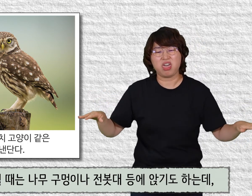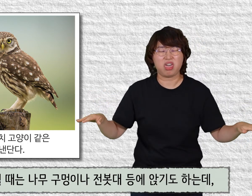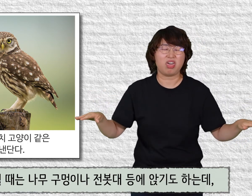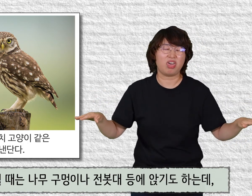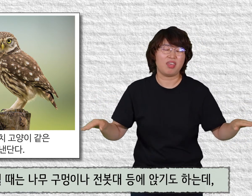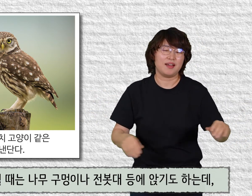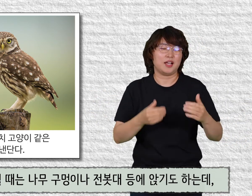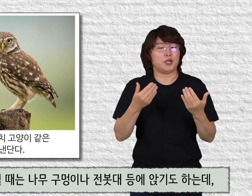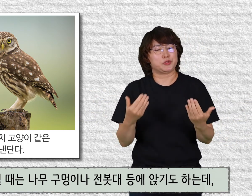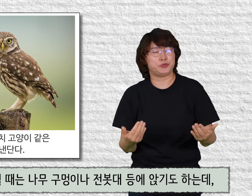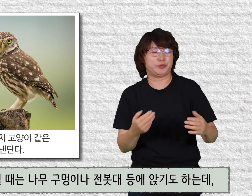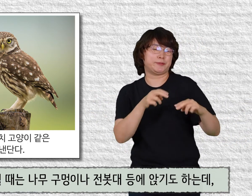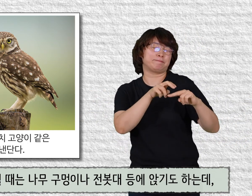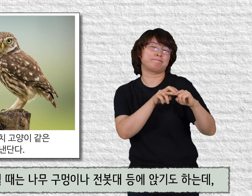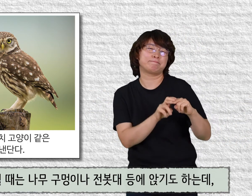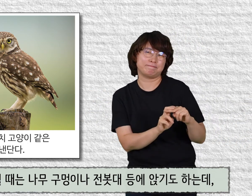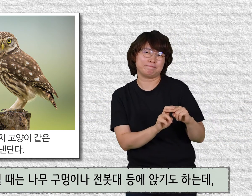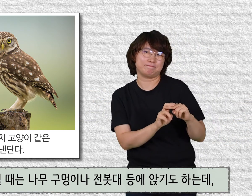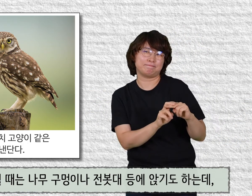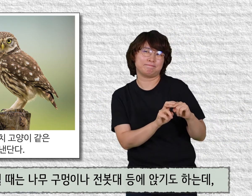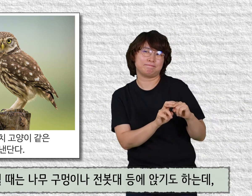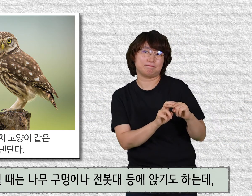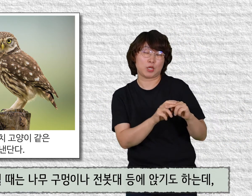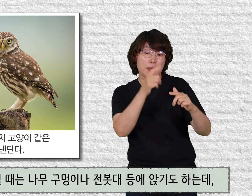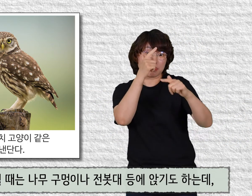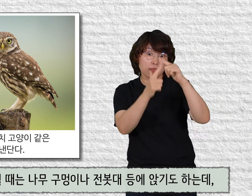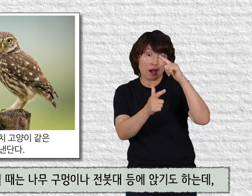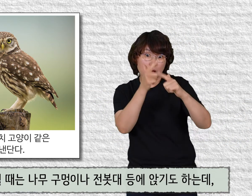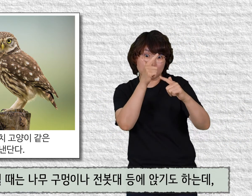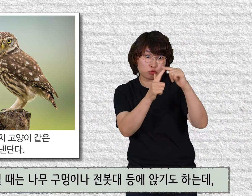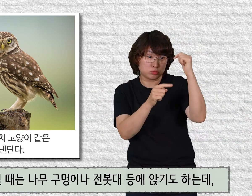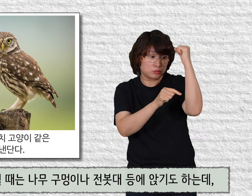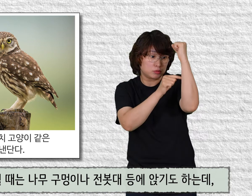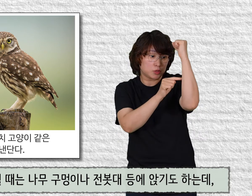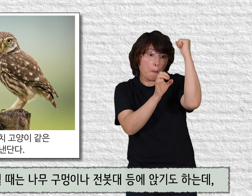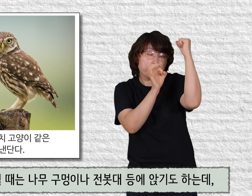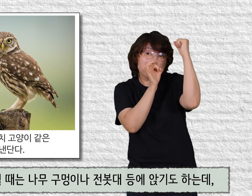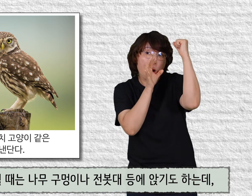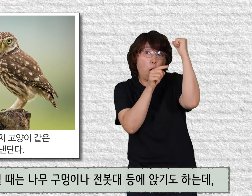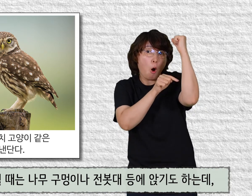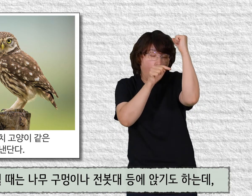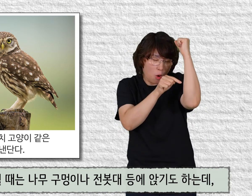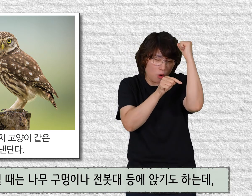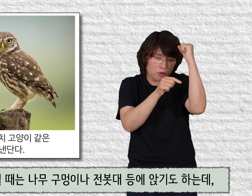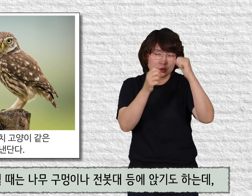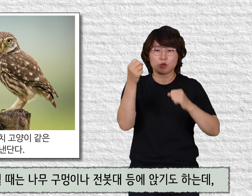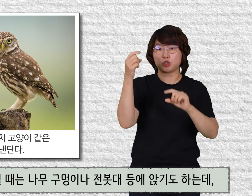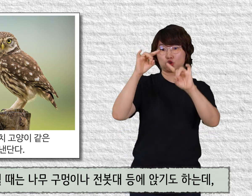활동하다 잠시 쉴 때는 나무 구멍이나 전봇대 등에 앉기도 하는데